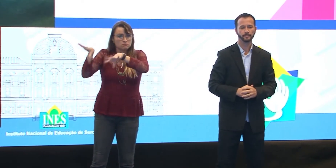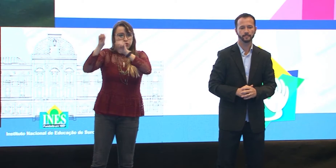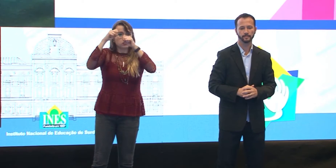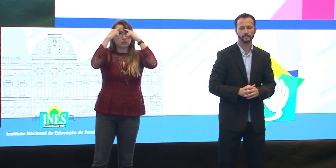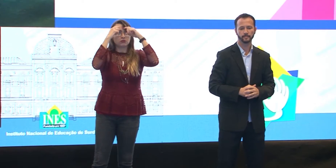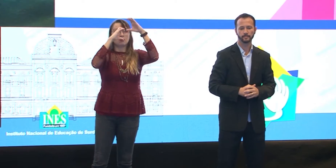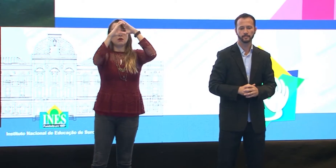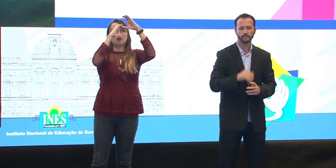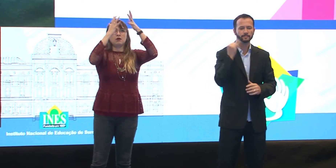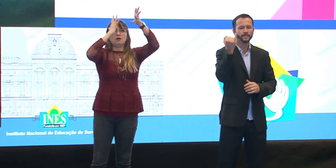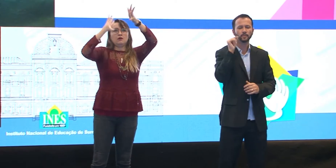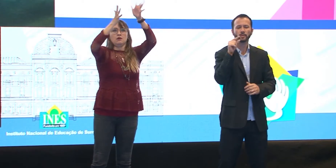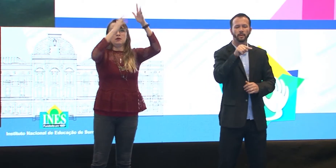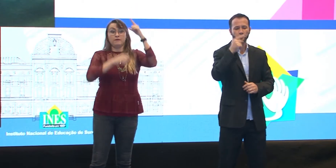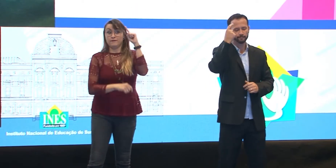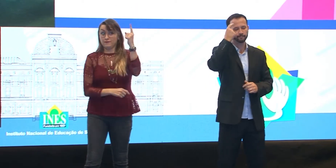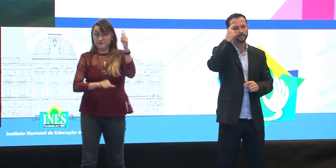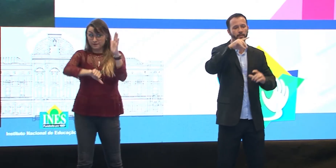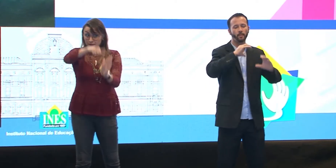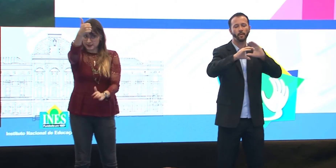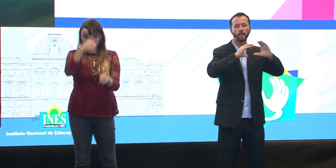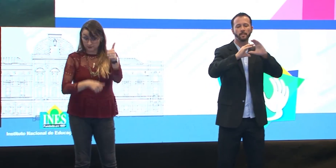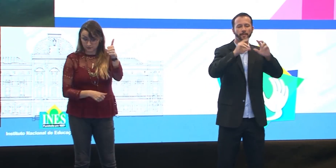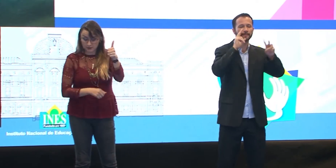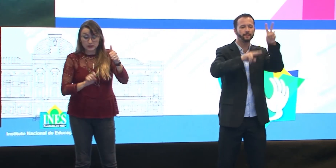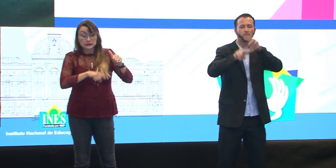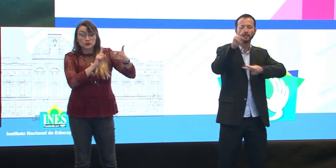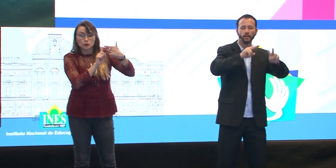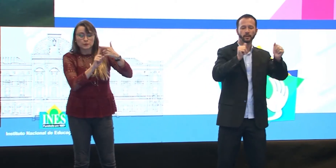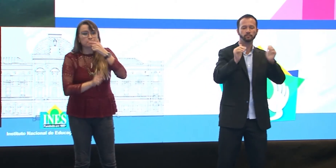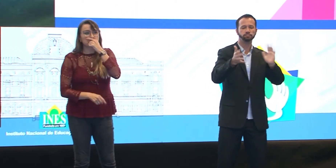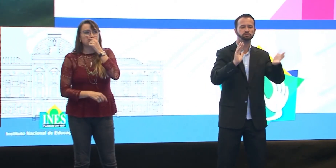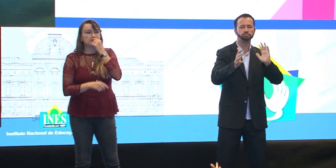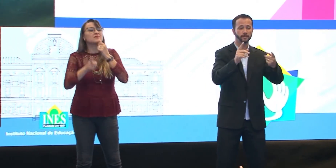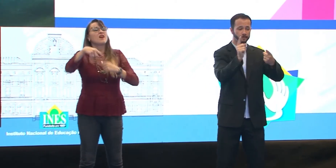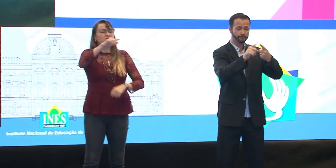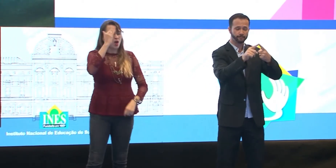vai favorecer o desenvolvimento cognitivo dessas crianças.